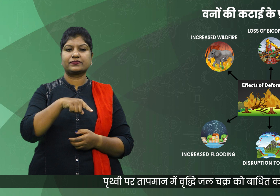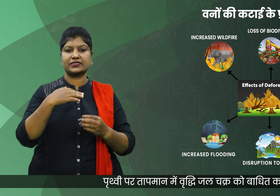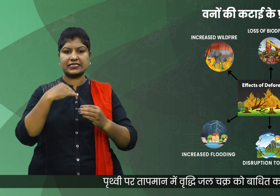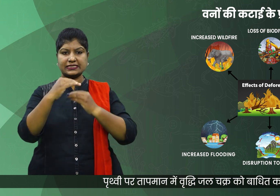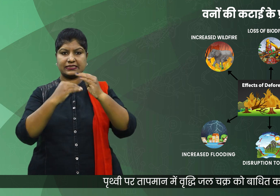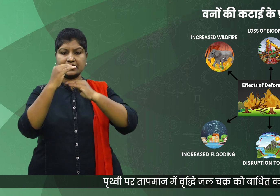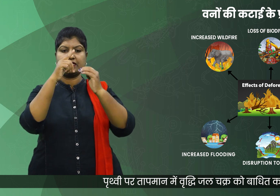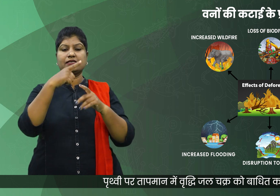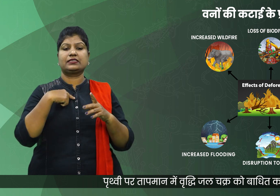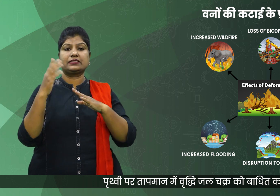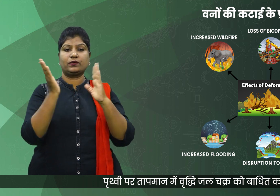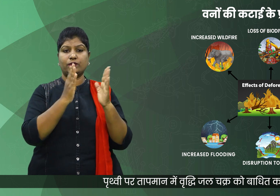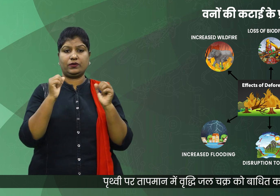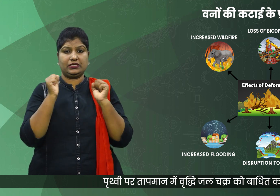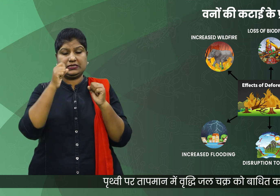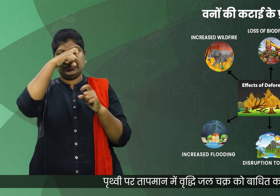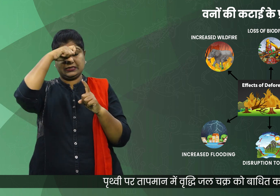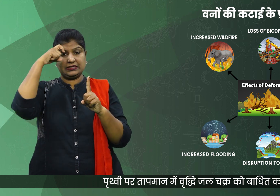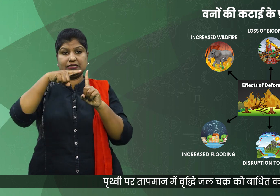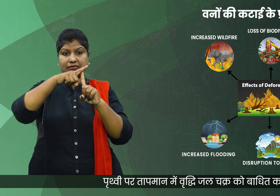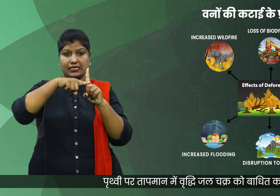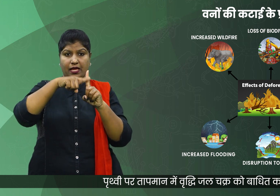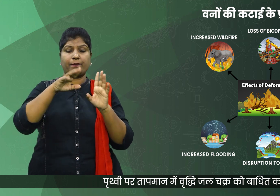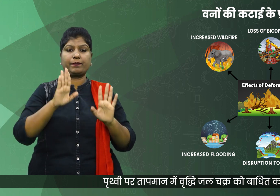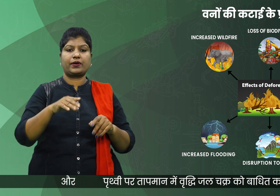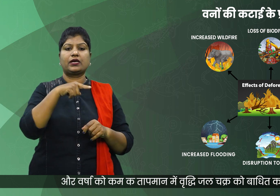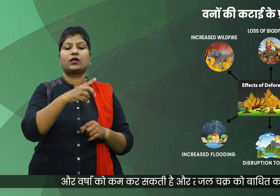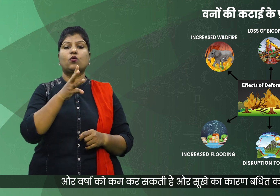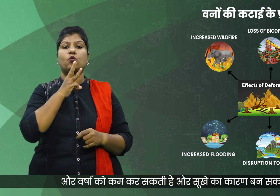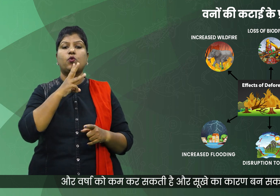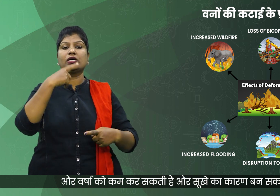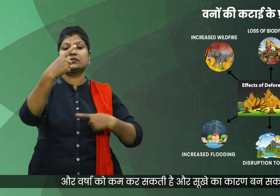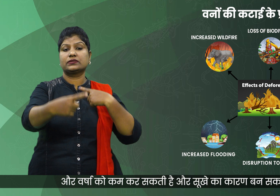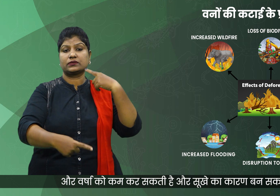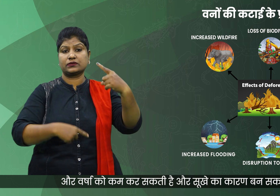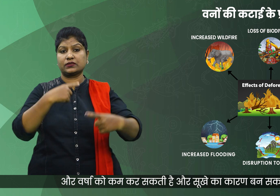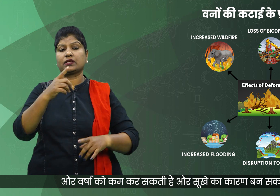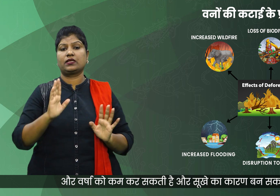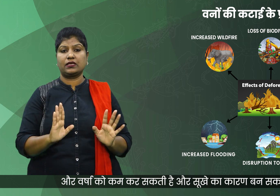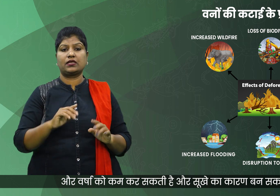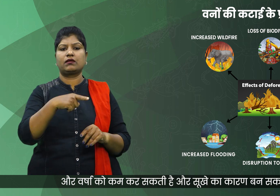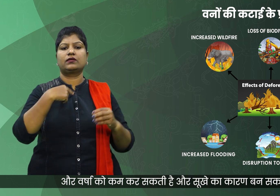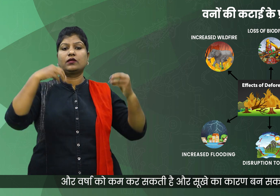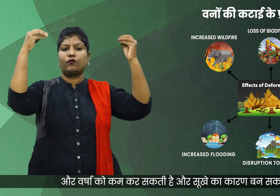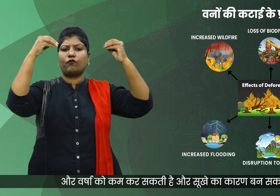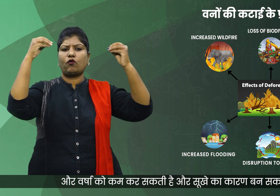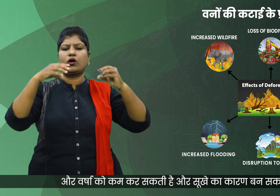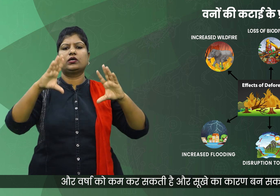व्रिद्धी जलचक्र को बाधित करती है और वर्षा को कम कर सकती है और